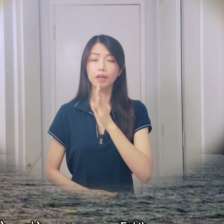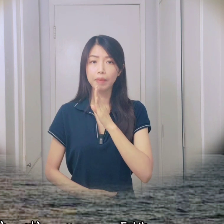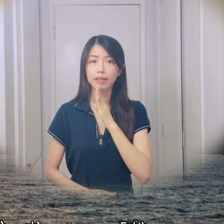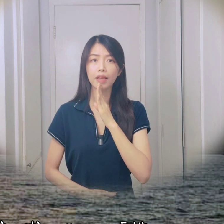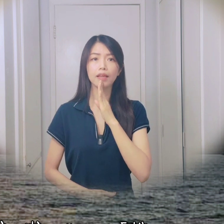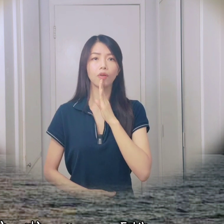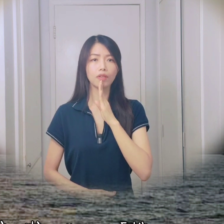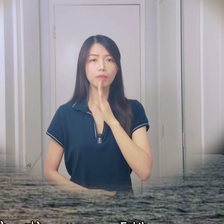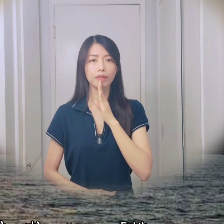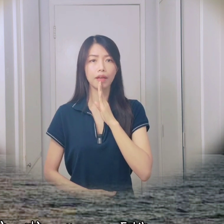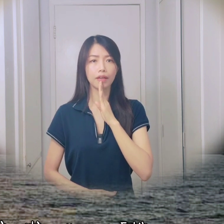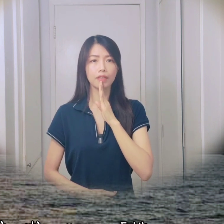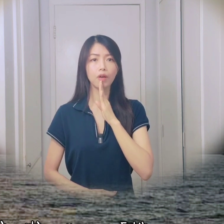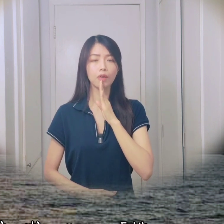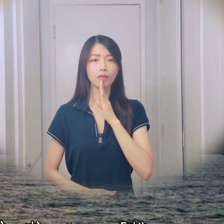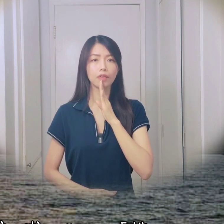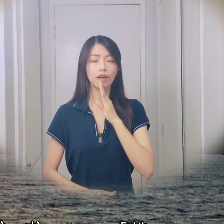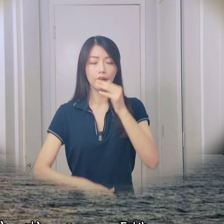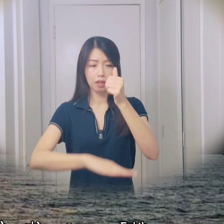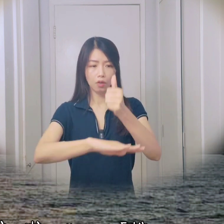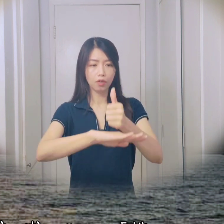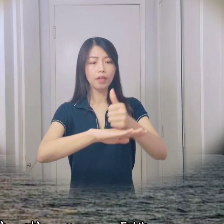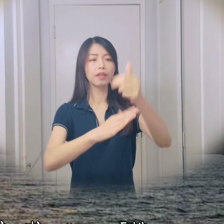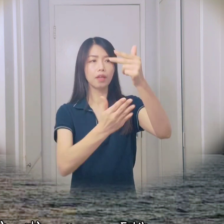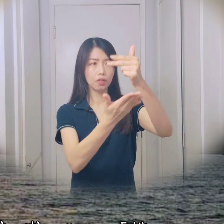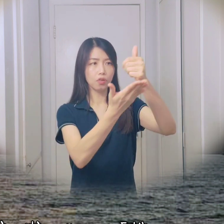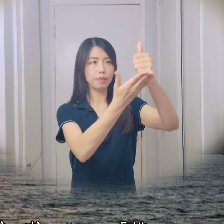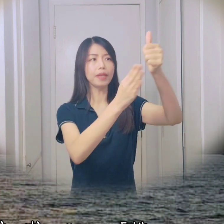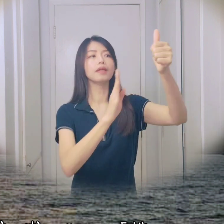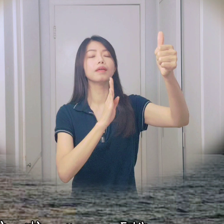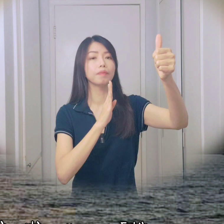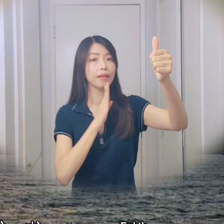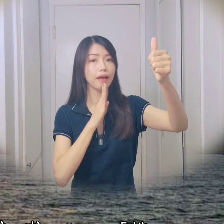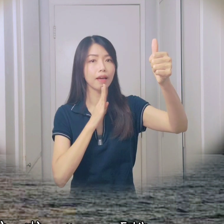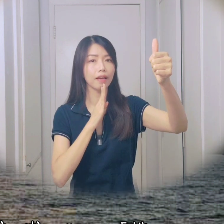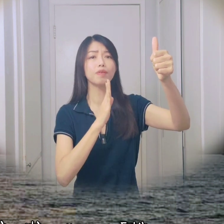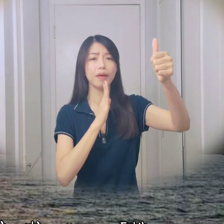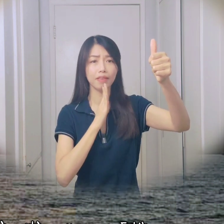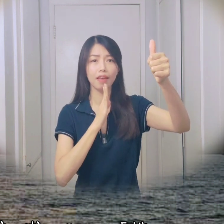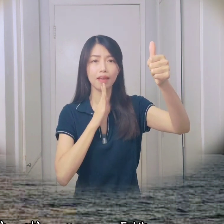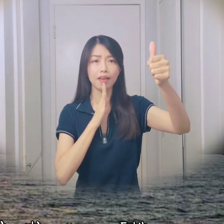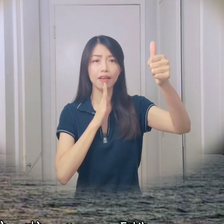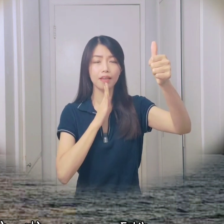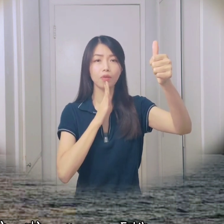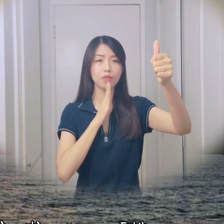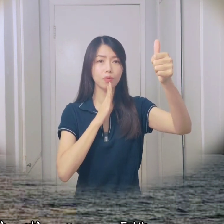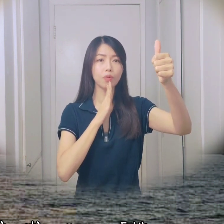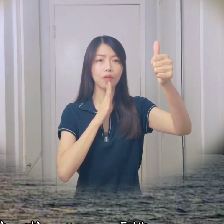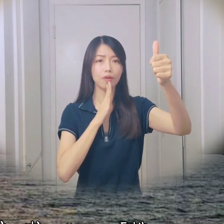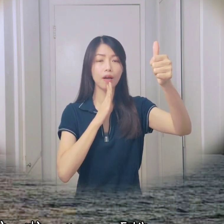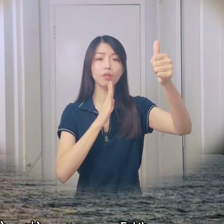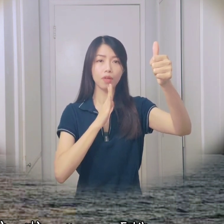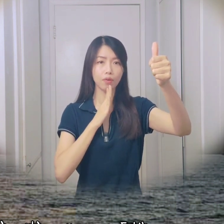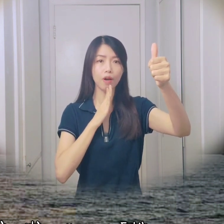진짜, 맞아 이런 뜻입니다. 그래서 결국엔 주님이 맞아, 주님이 맞네 이런